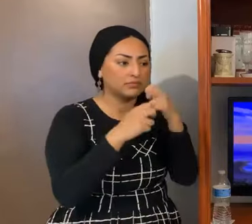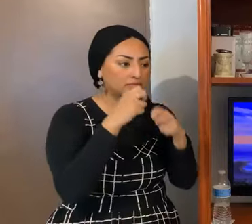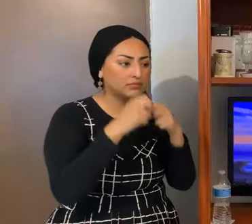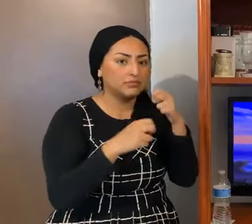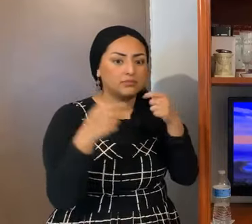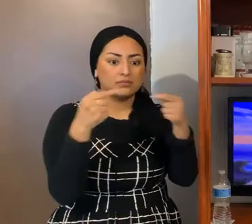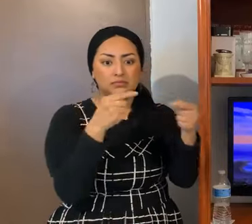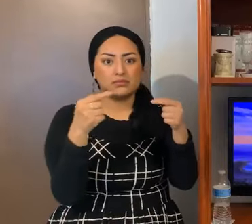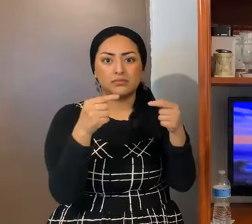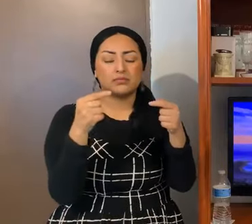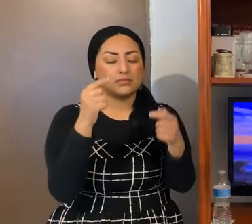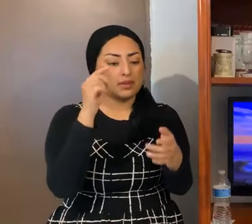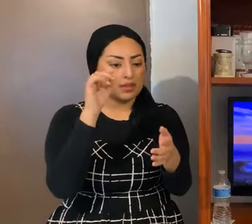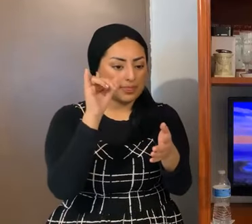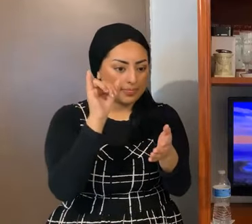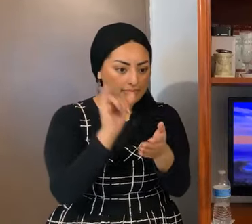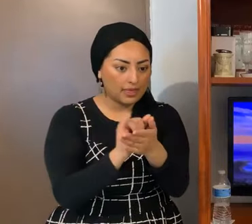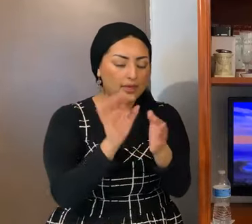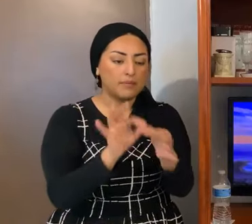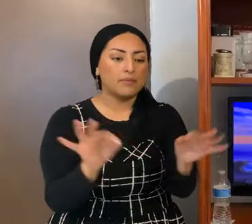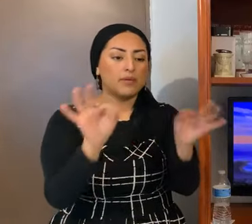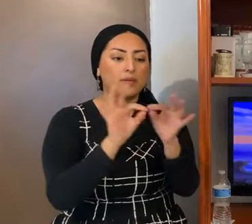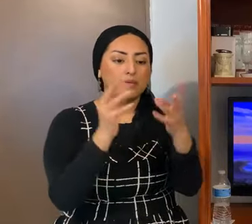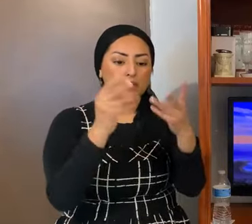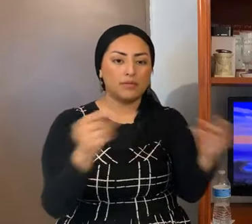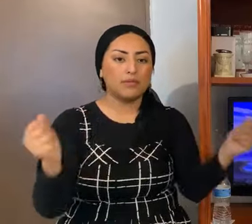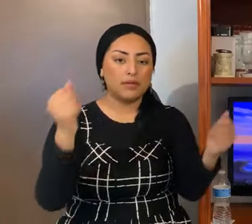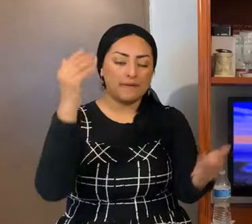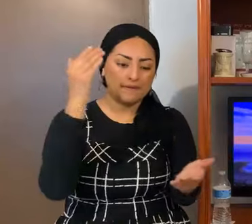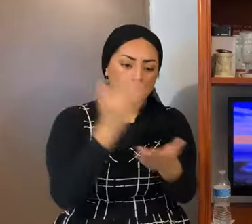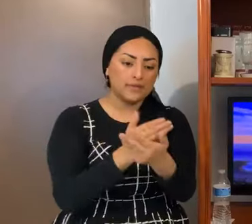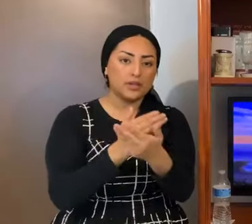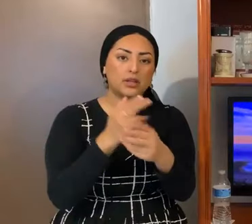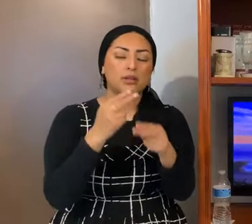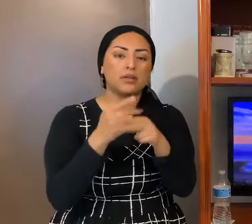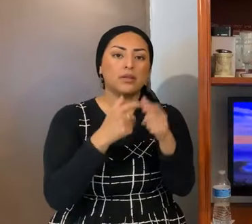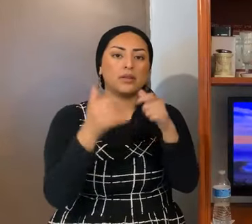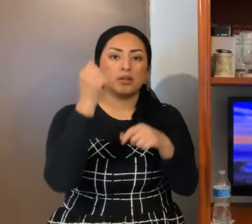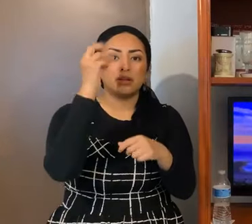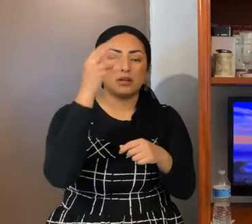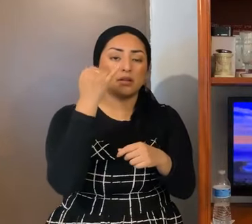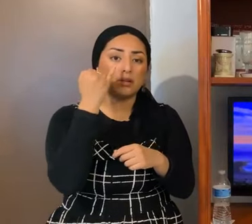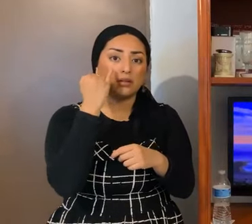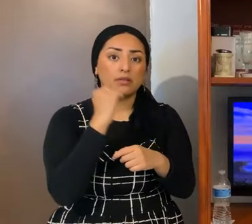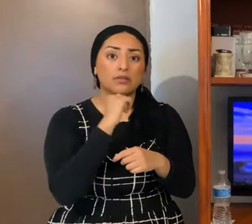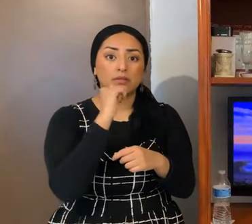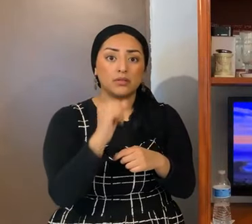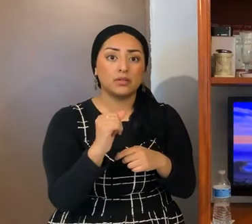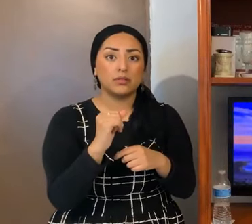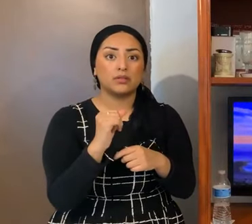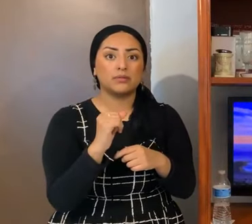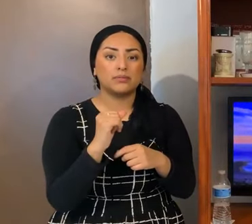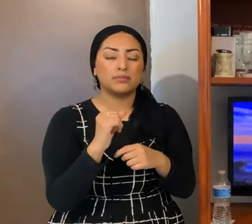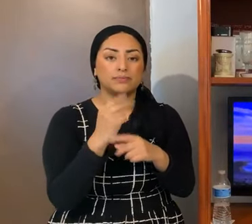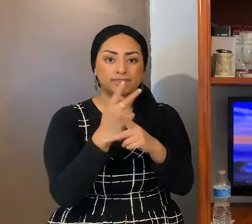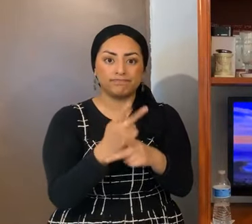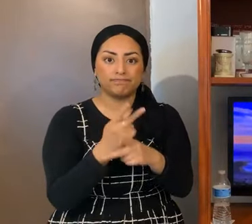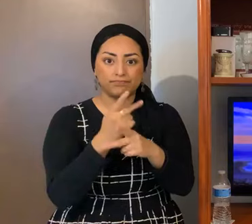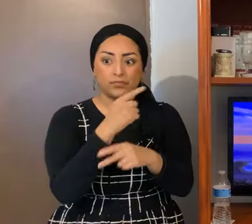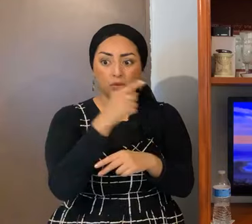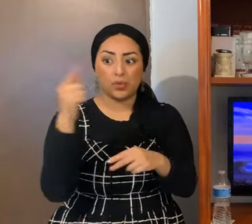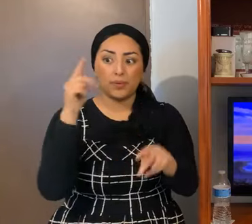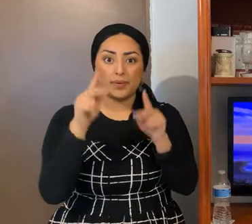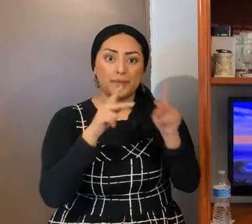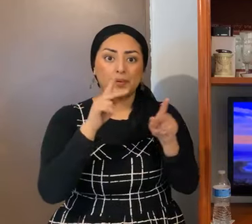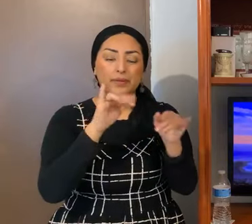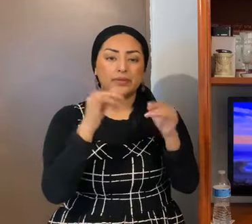hay rencillas. Todo eso debe terminar ya en el nombre bendito de Yahshua Mashiach, porque si no, estarían cayendo esas